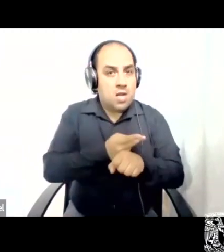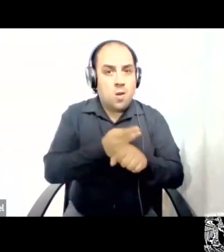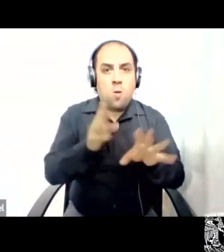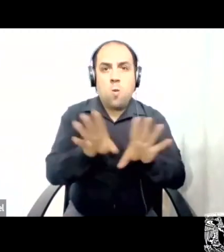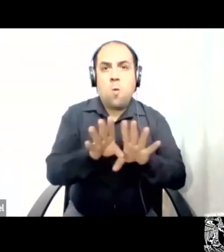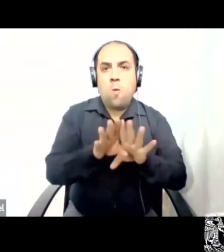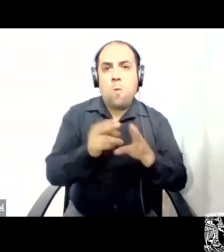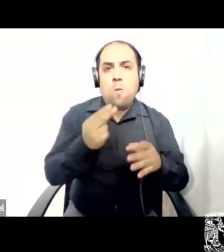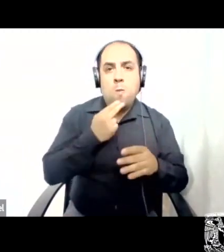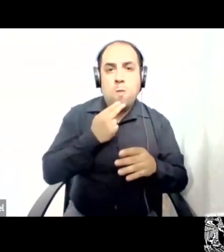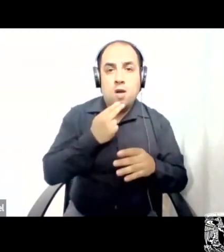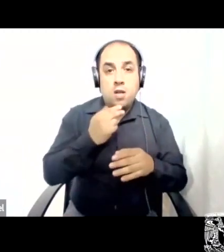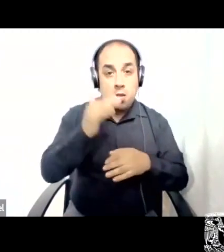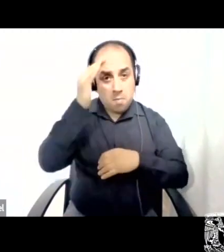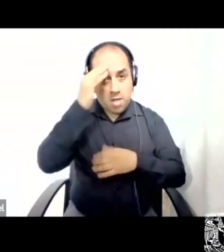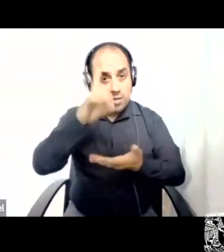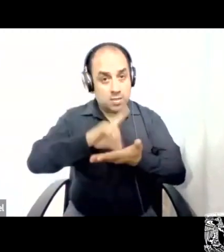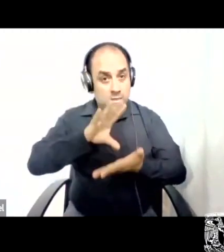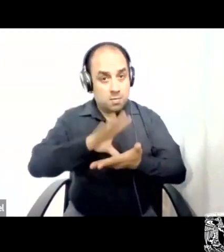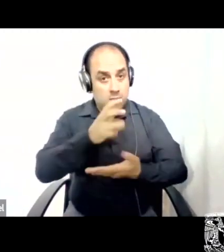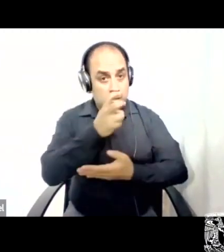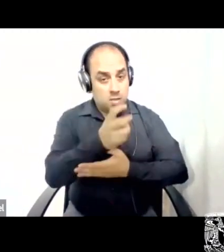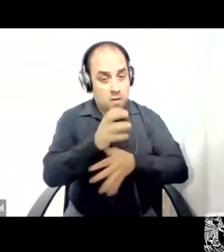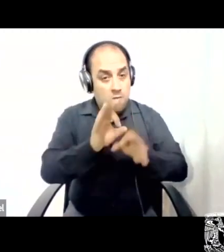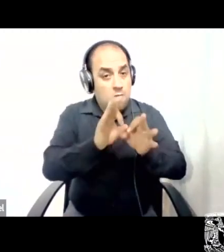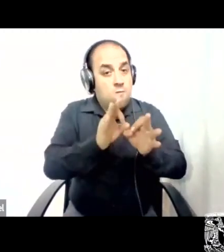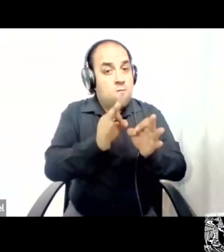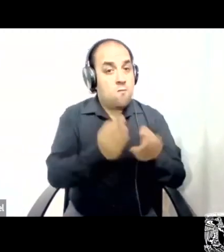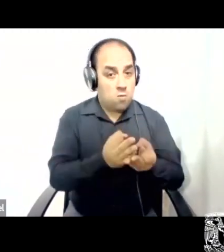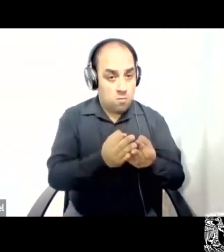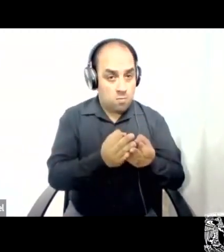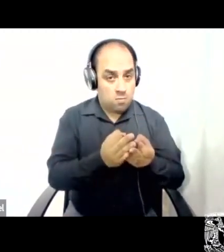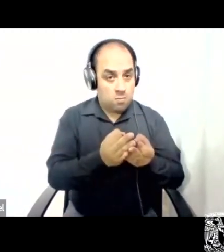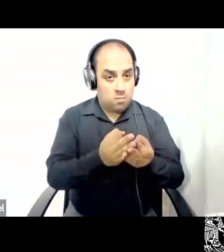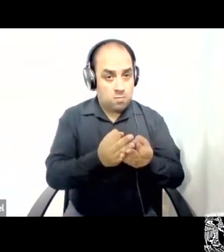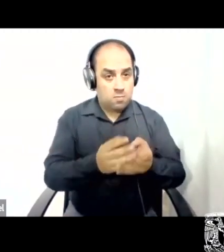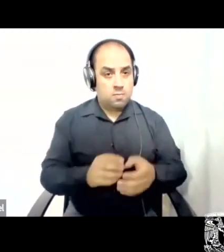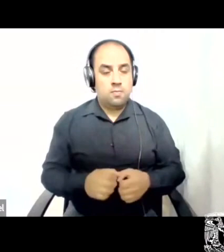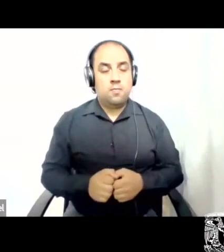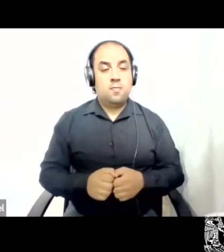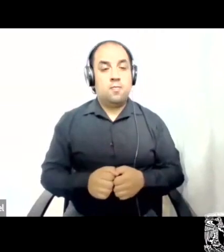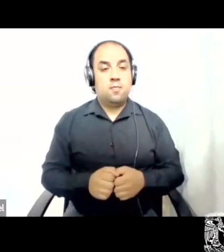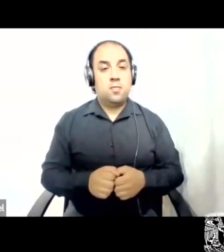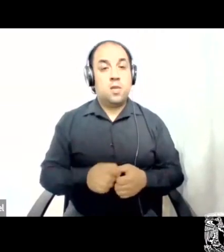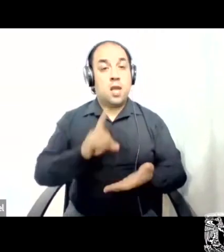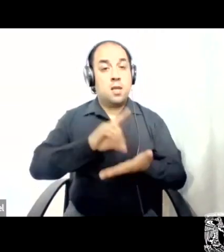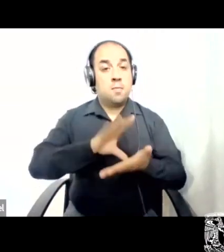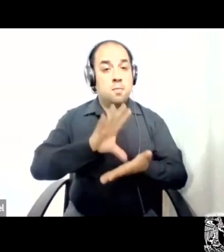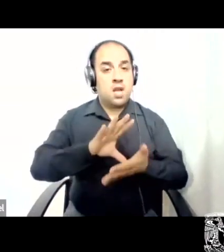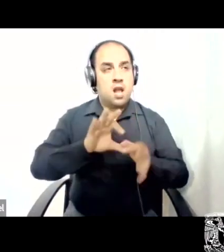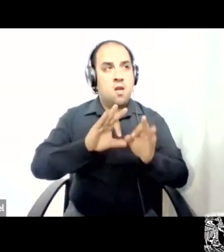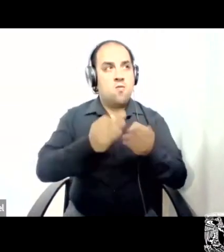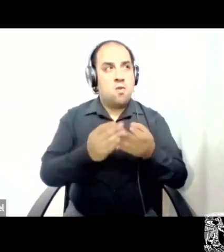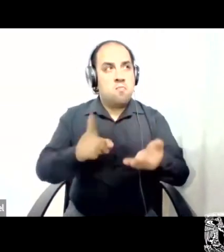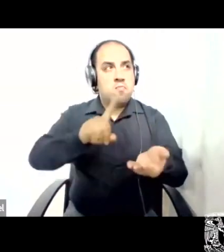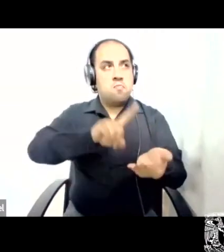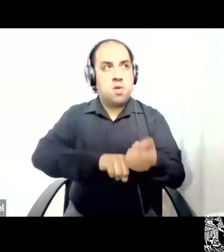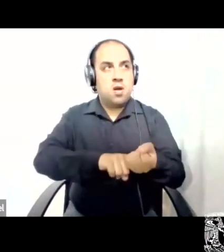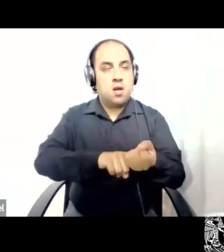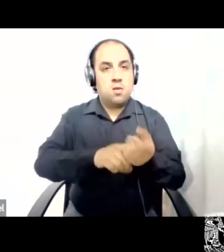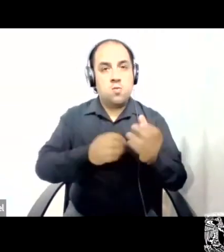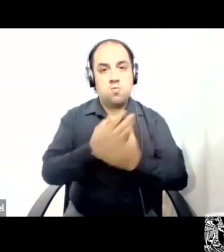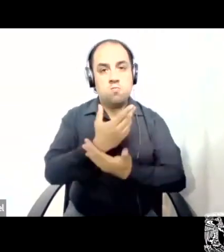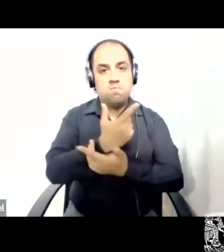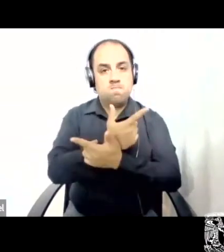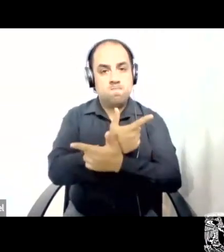pensando la discapacidad desde esta clave. Y la discapacidad en particular desde el neoliberalismo.